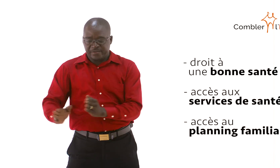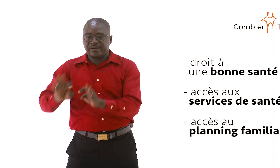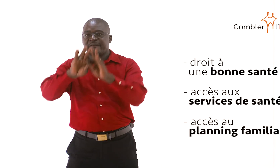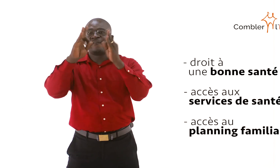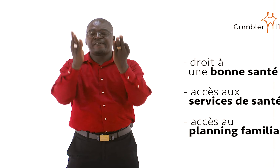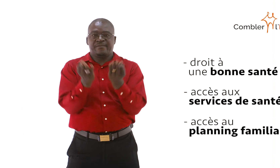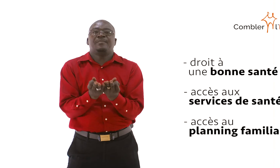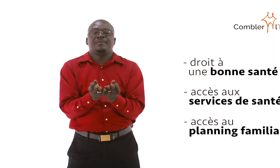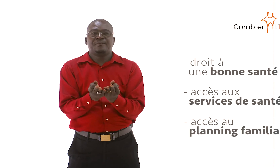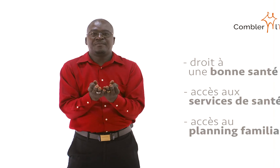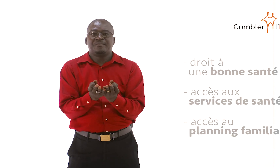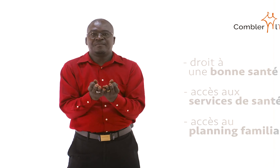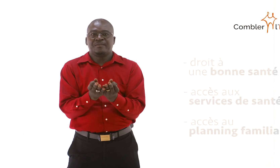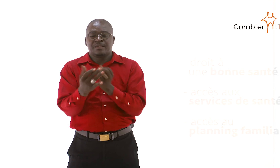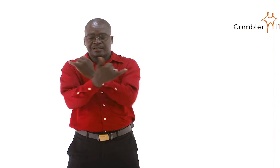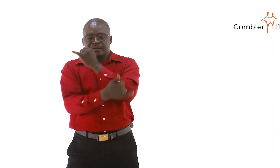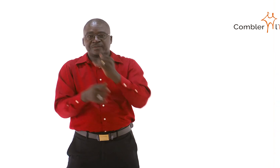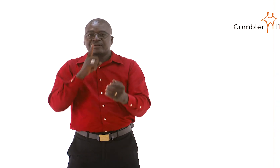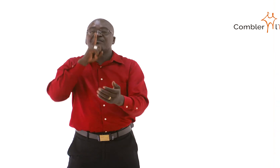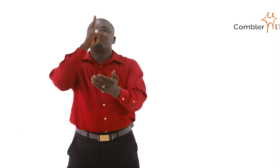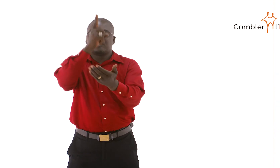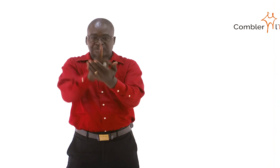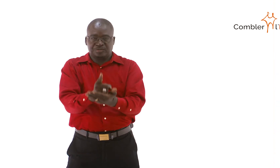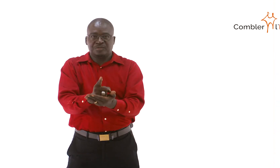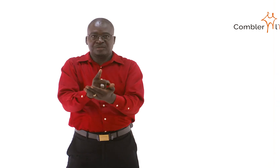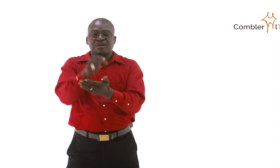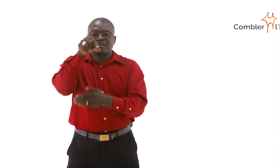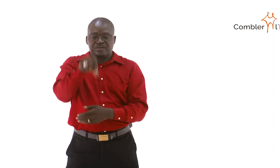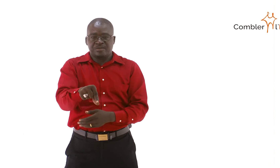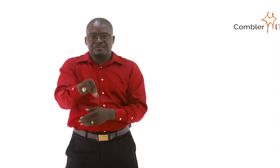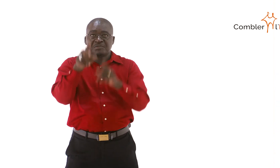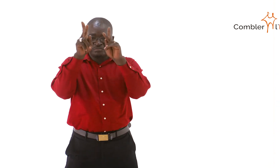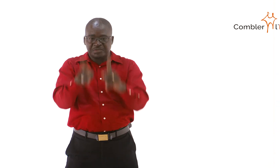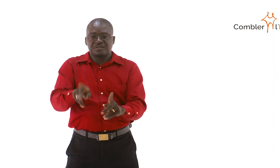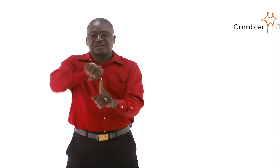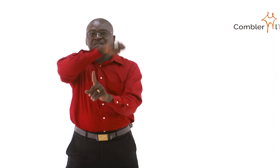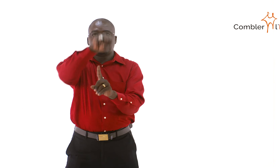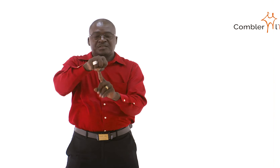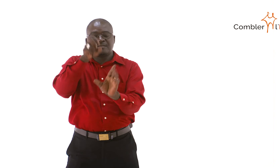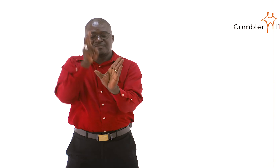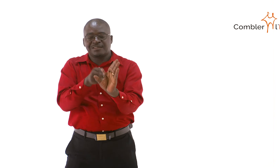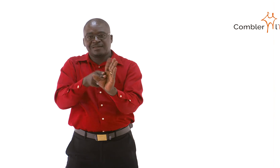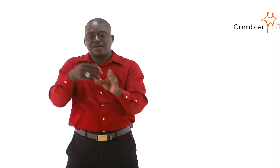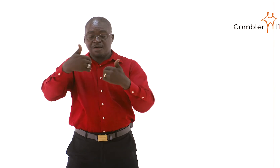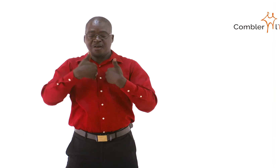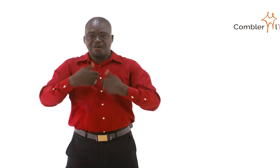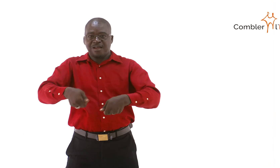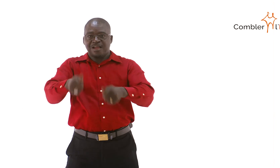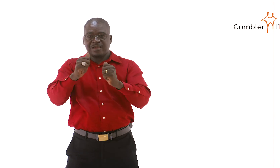plannings familiaux. Les pays doivent s'assurer que les personnes en situation de handicap ont accès aux mêmes services